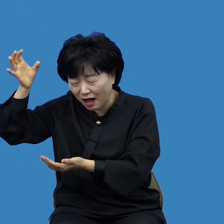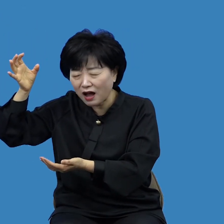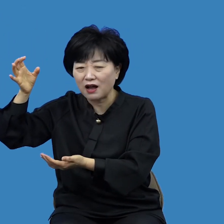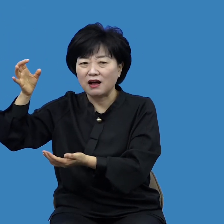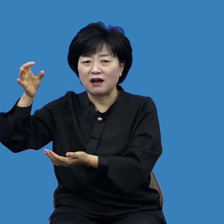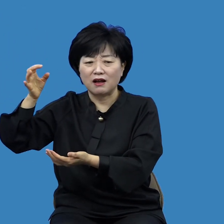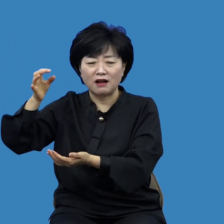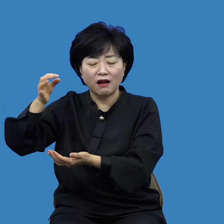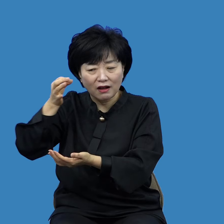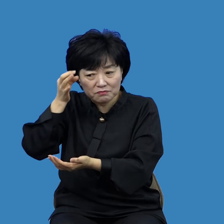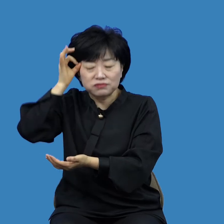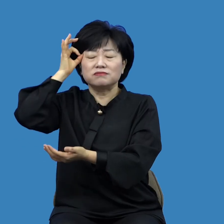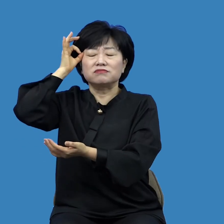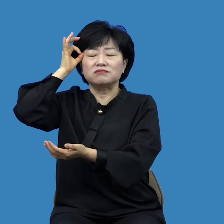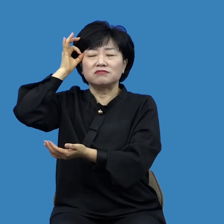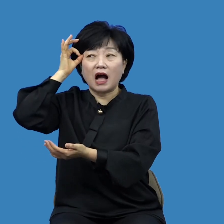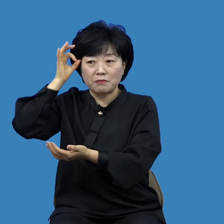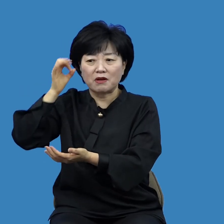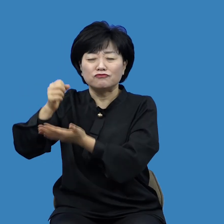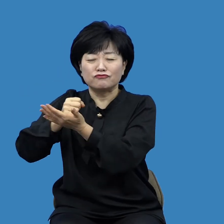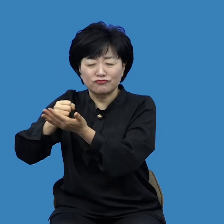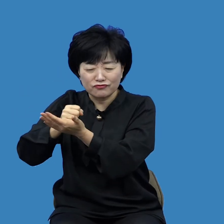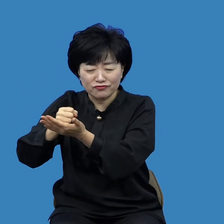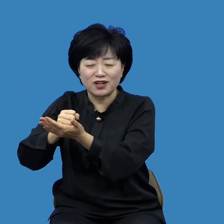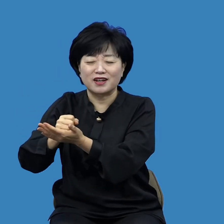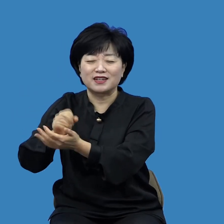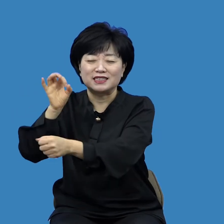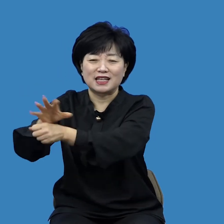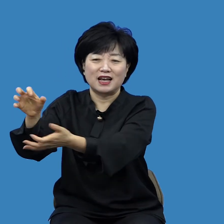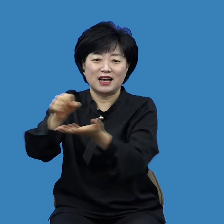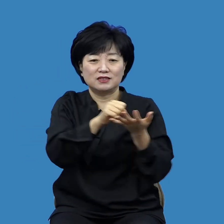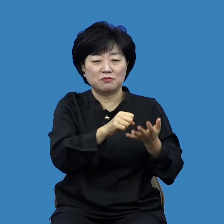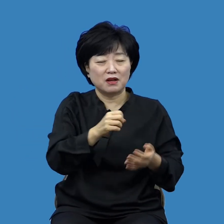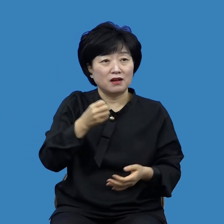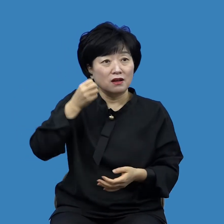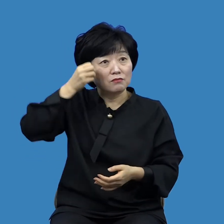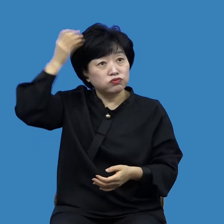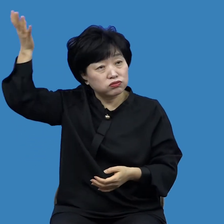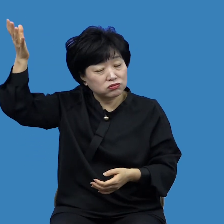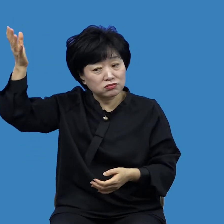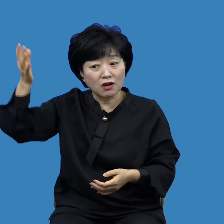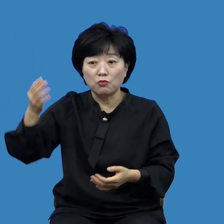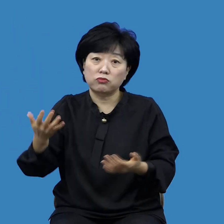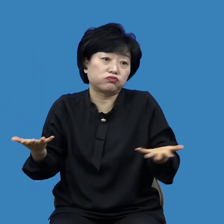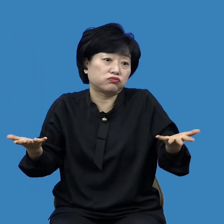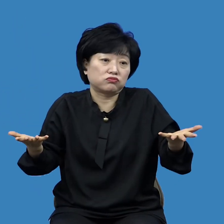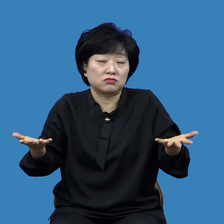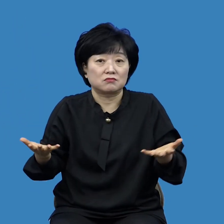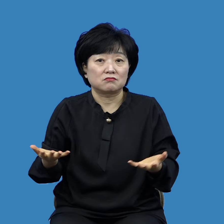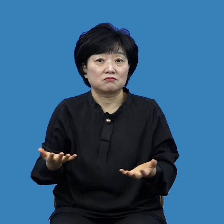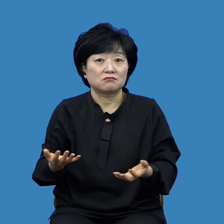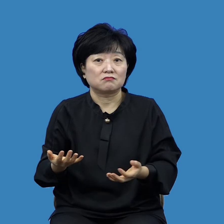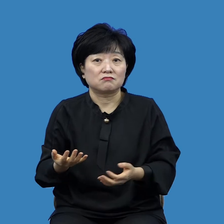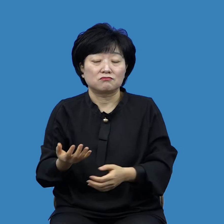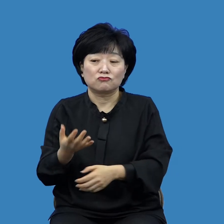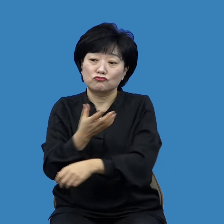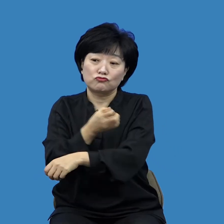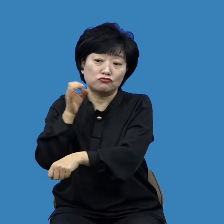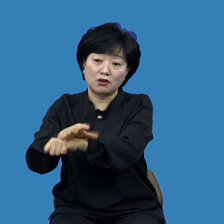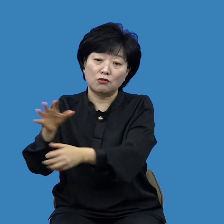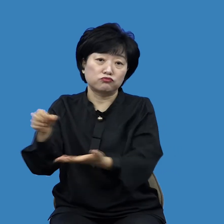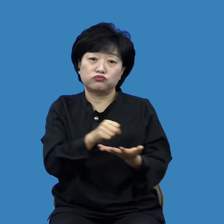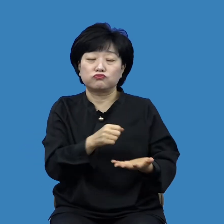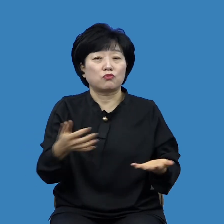때 기억나면 운 좋아서 사가고, 기억 안 나면 할 수 없고. 이건 뭐예요? 무겁게 생각한 거야? 가볍게 생각한 거야? 가볍게 생각한